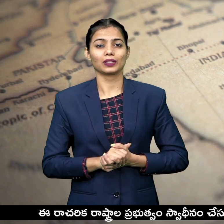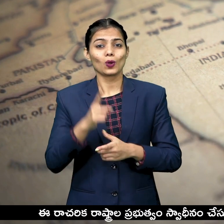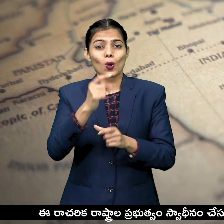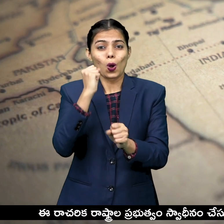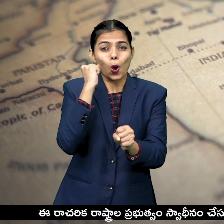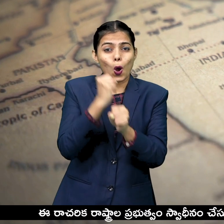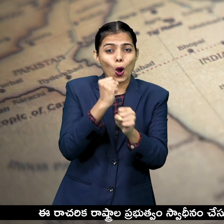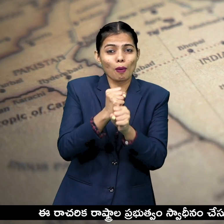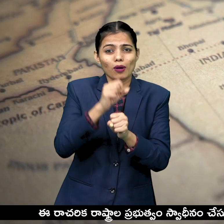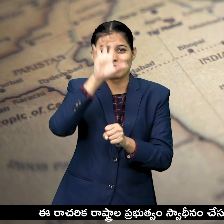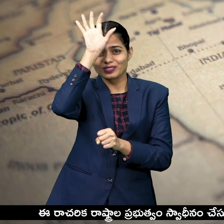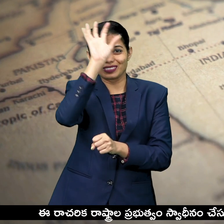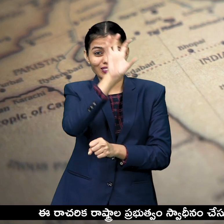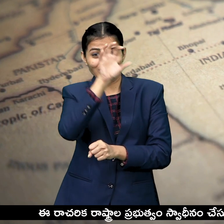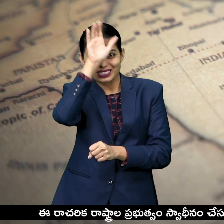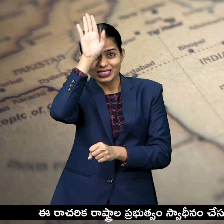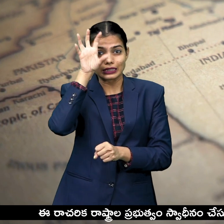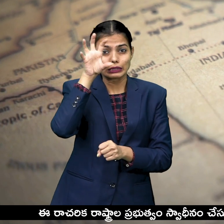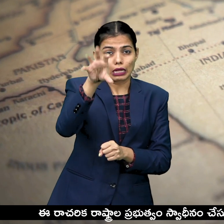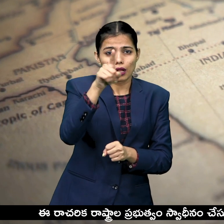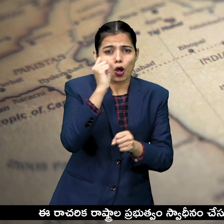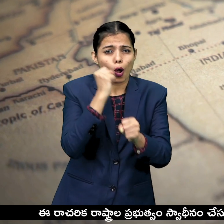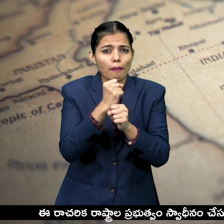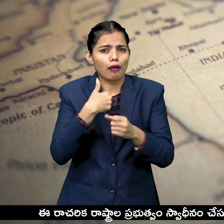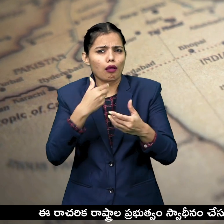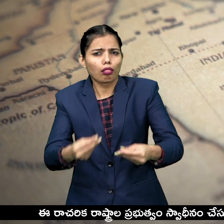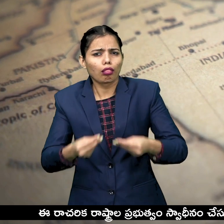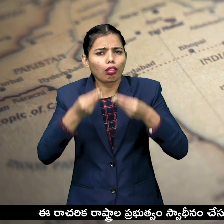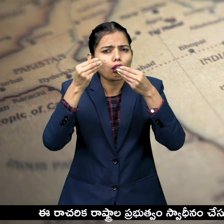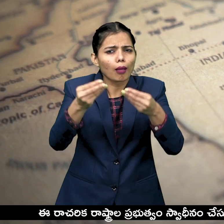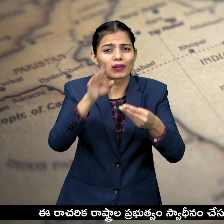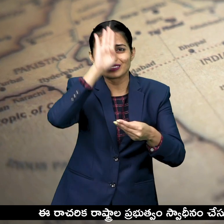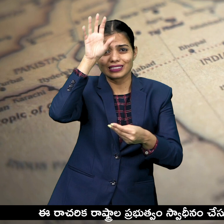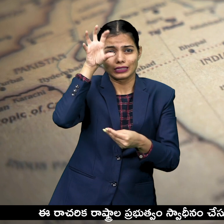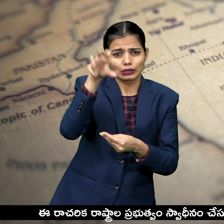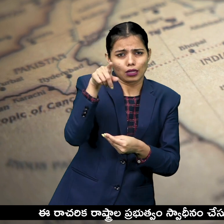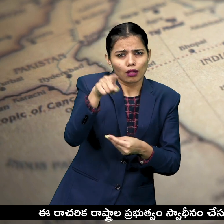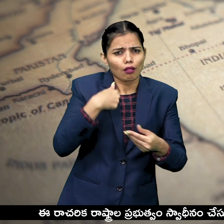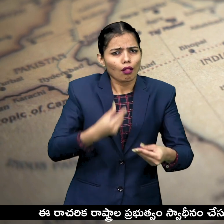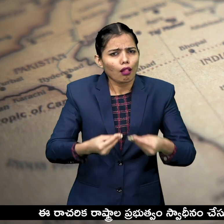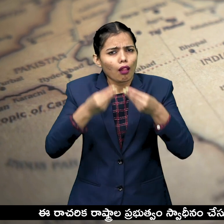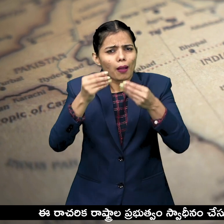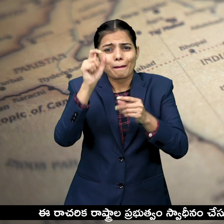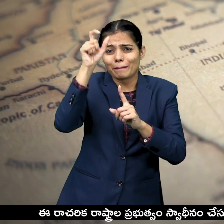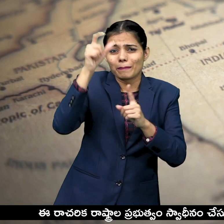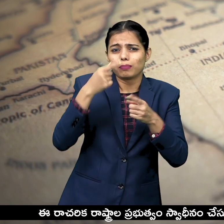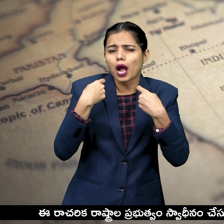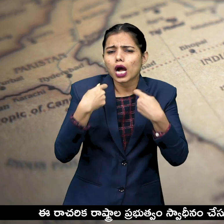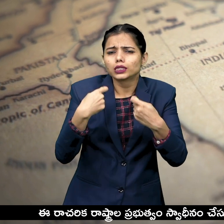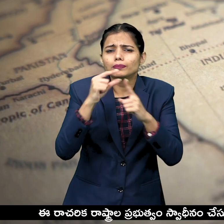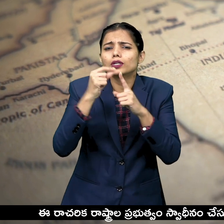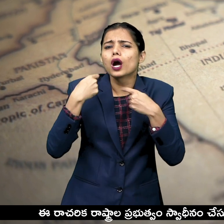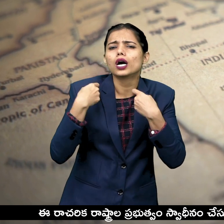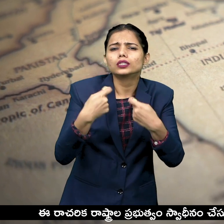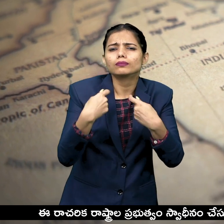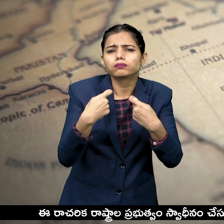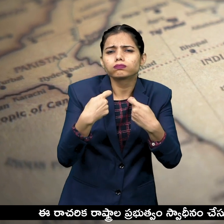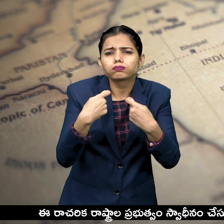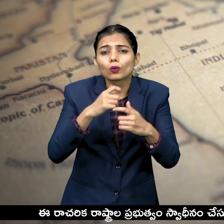ఈ రాచరిక రాష్ట్రాల ప్రభుత్వం స్వాధీనం చేసుకుంది మరియు యువరాజులకు వారి వ్యక్తిగత ఖర్చులను